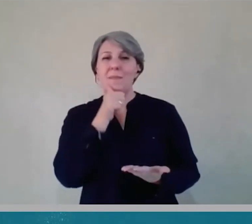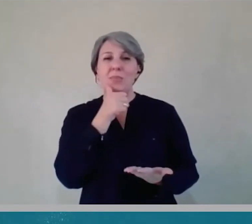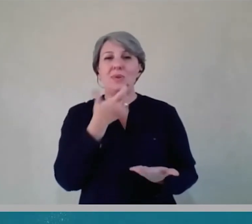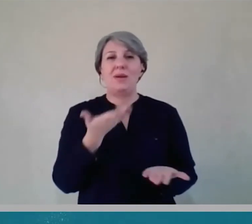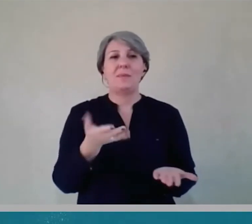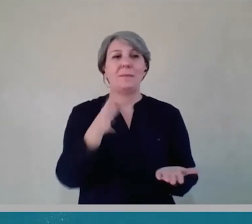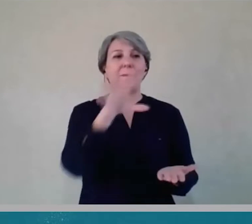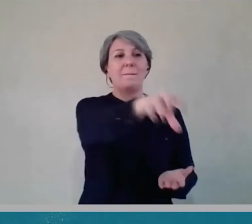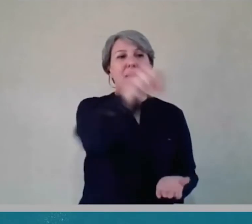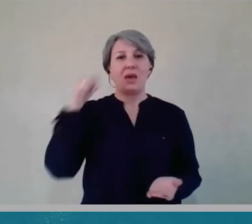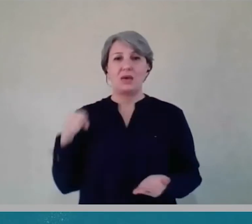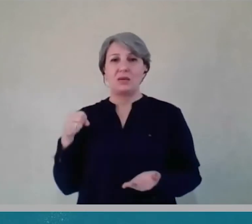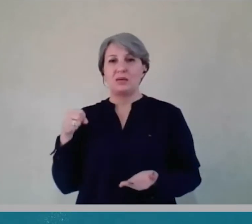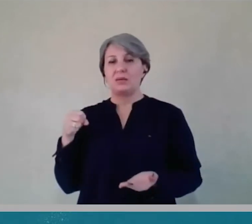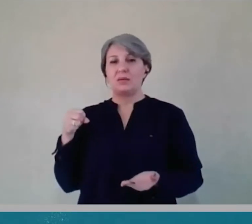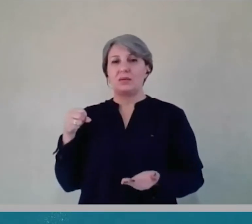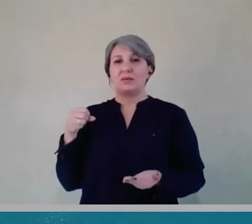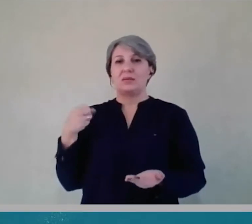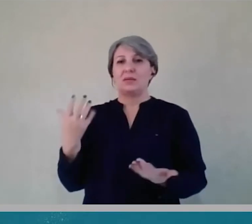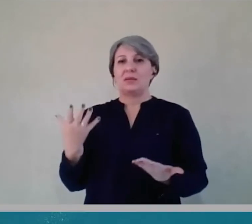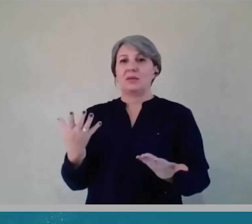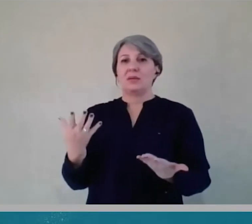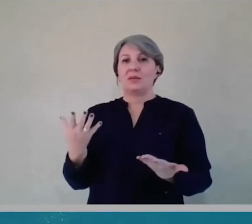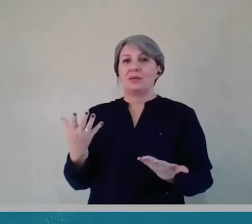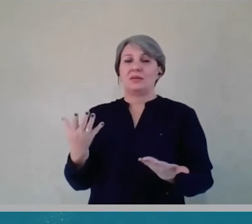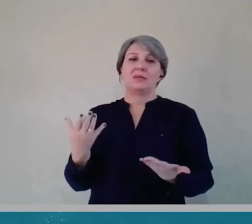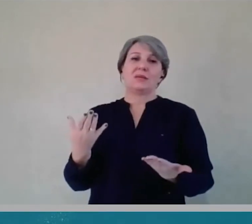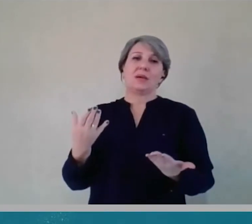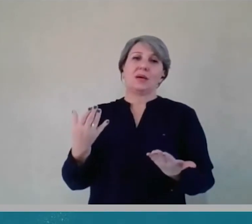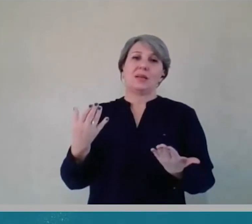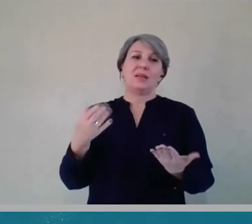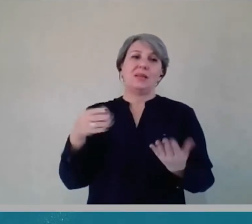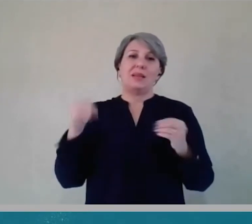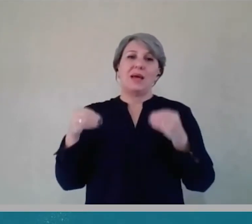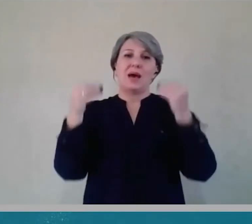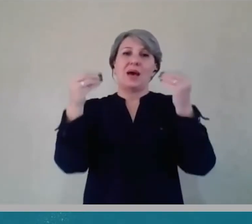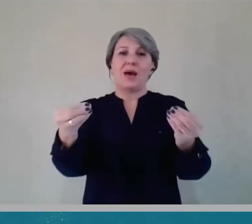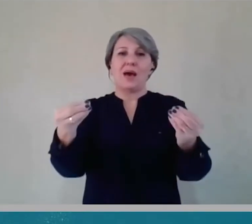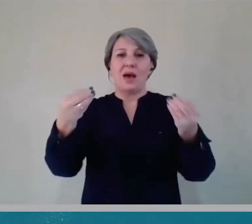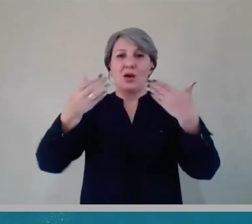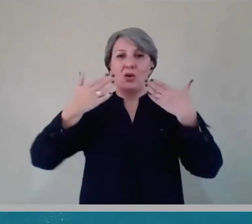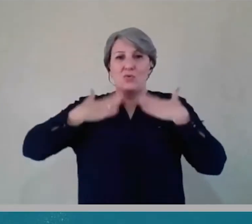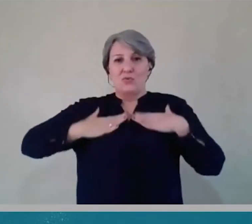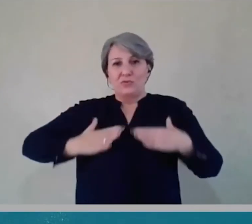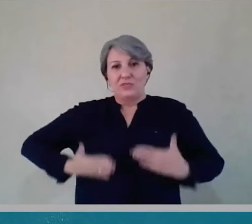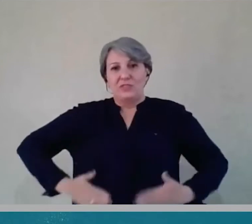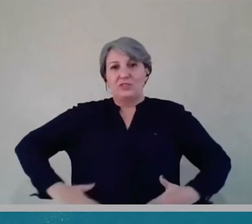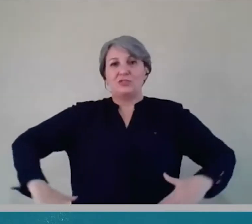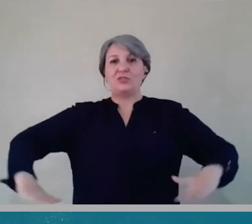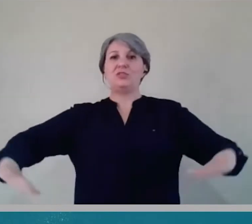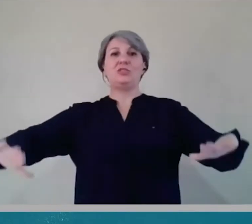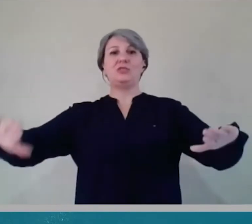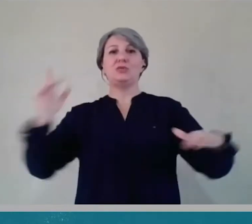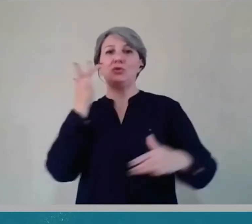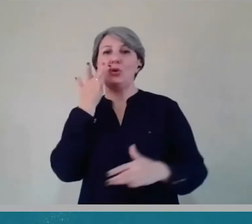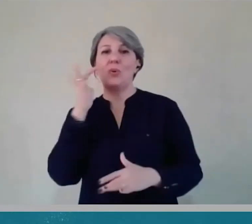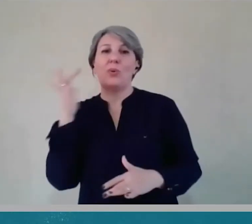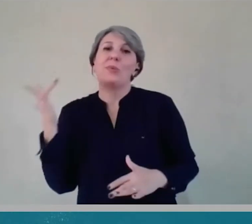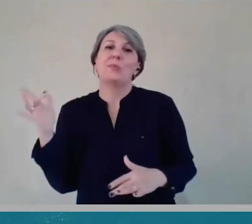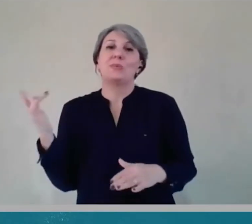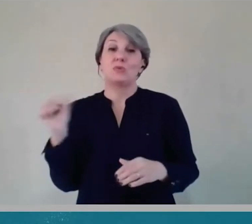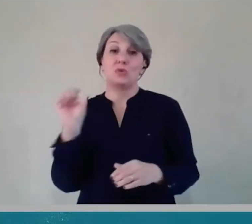tempo de preparação, para um processo de embelezamento, né, de preparação, não é